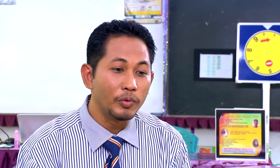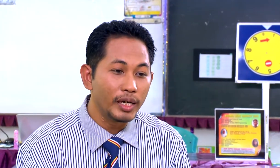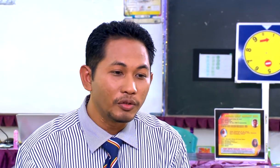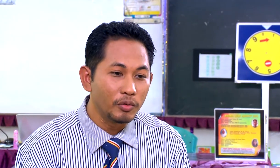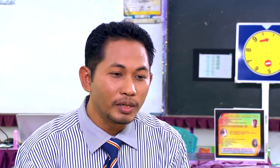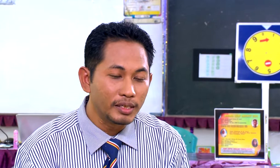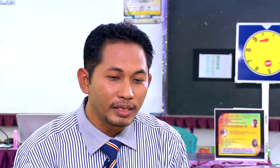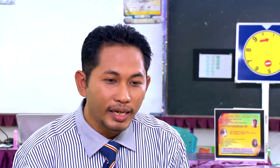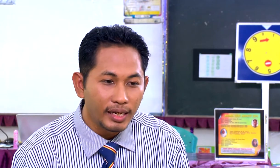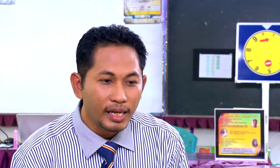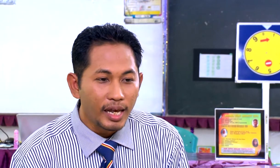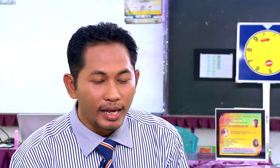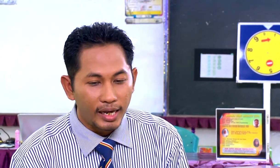kumpulan itu menghasilkan